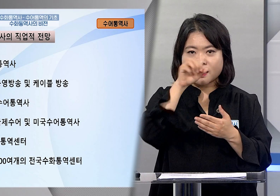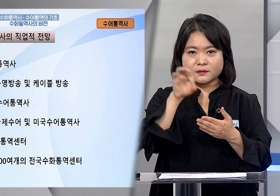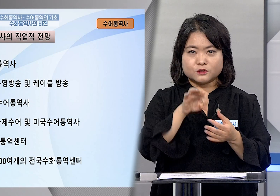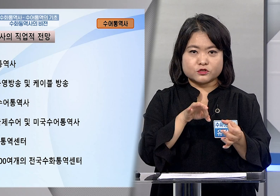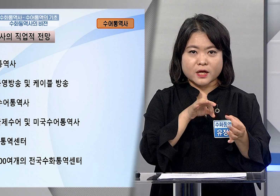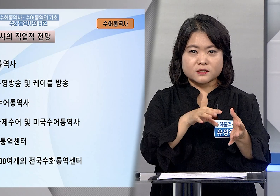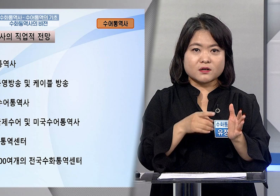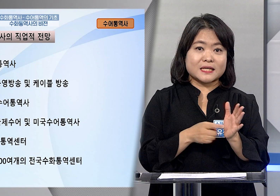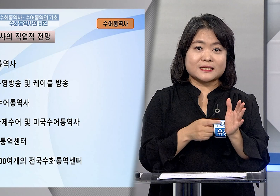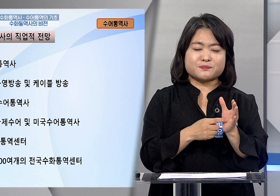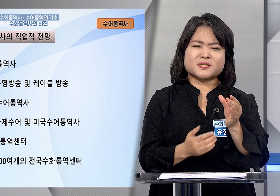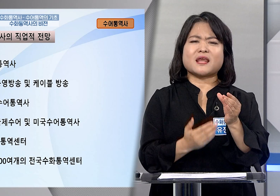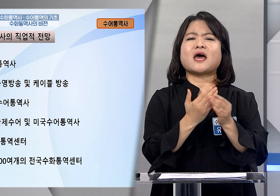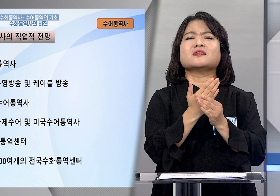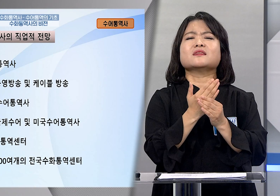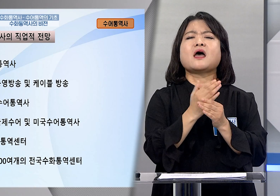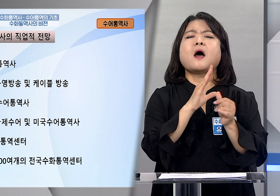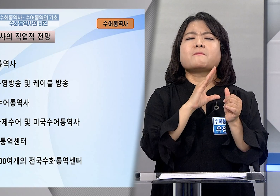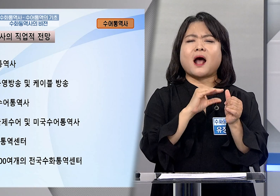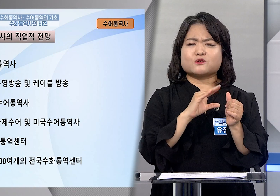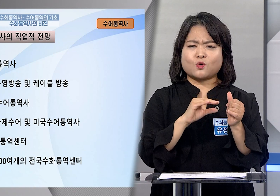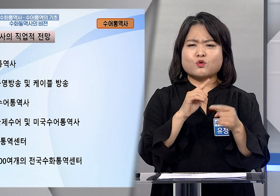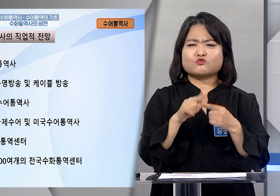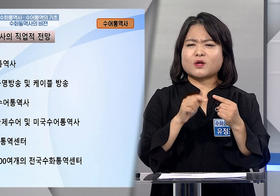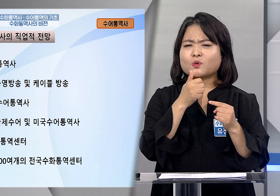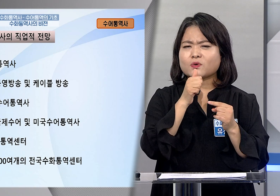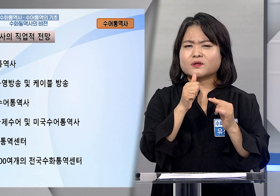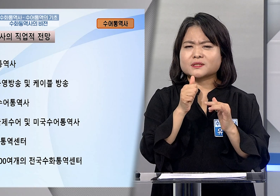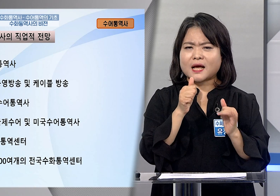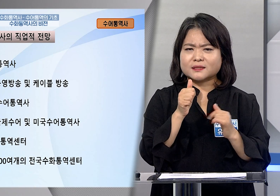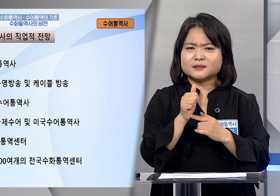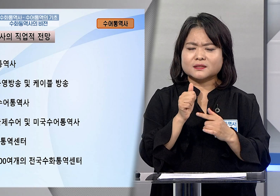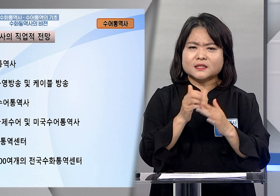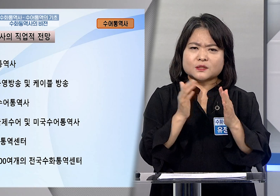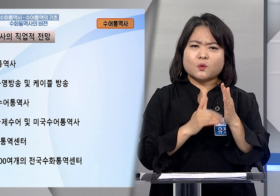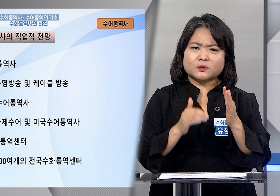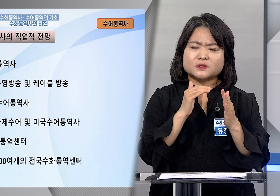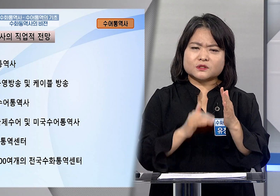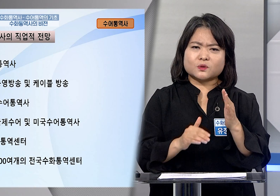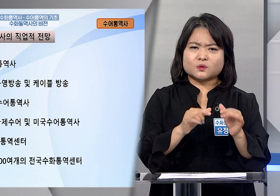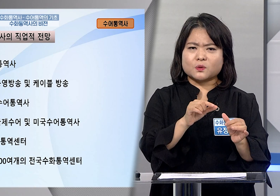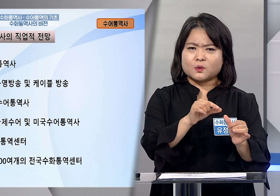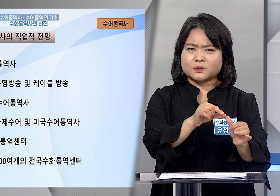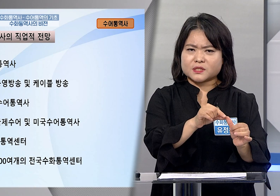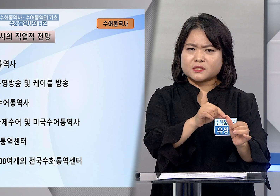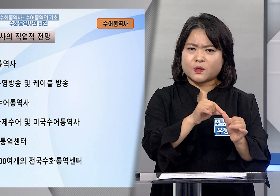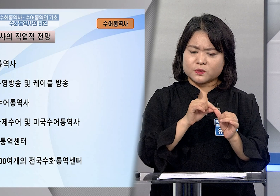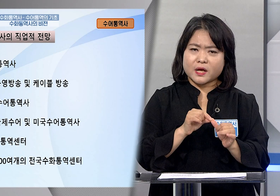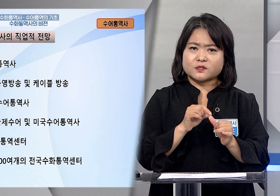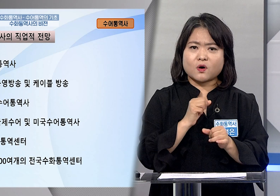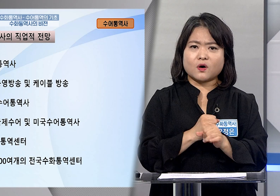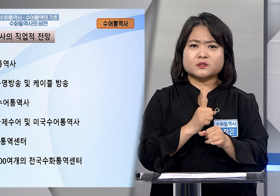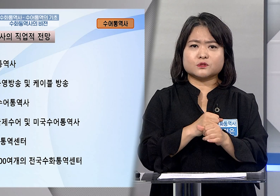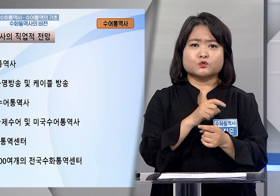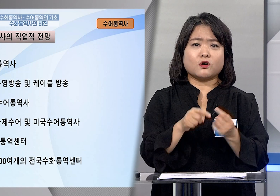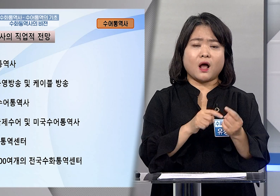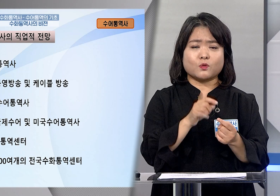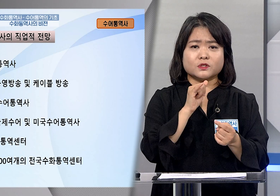예산을 투자해서 긴급 재난 방송 수화 통역사를 공식적으로 이제 채용을 해서 지금 운영하고 있고요.